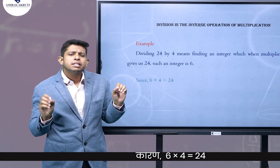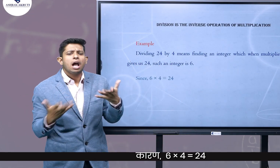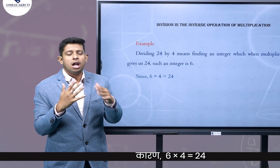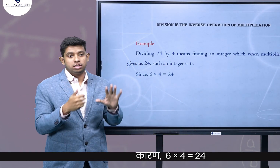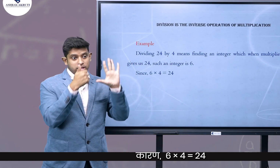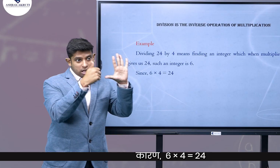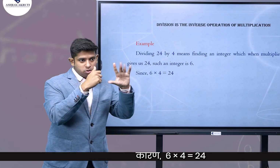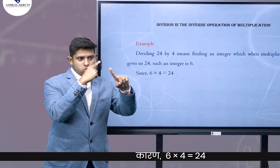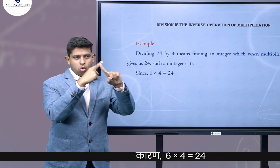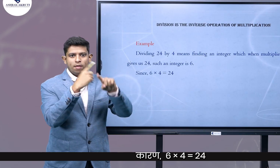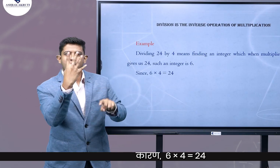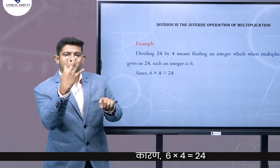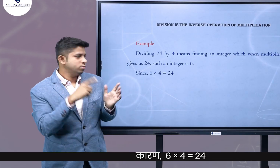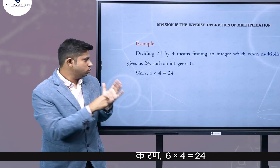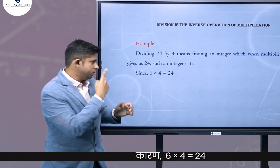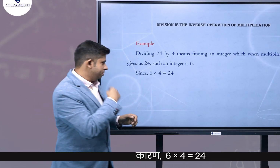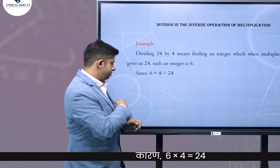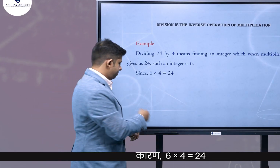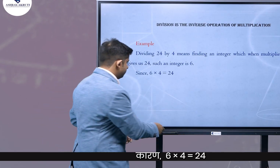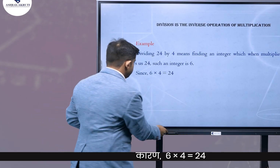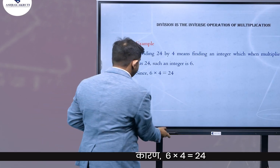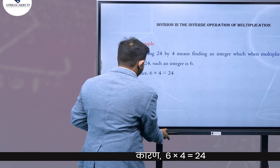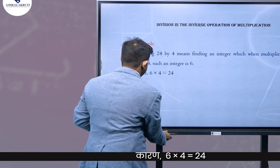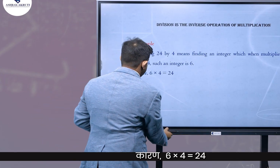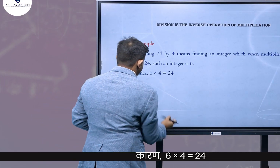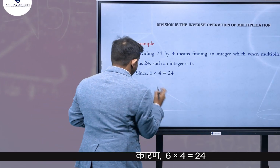कारण 6 × 4 = 24.